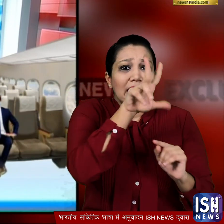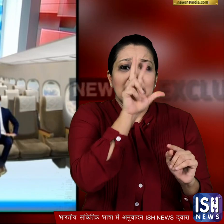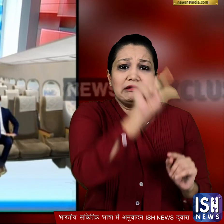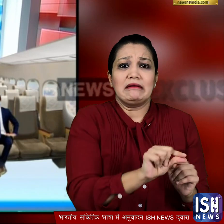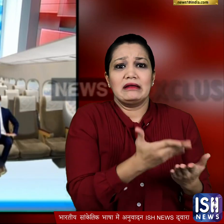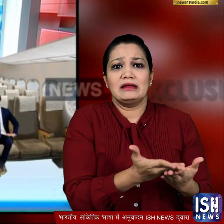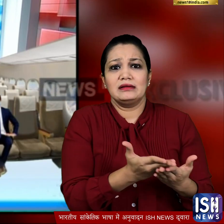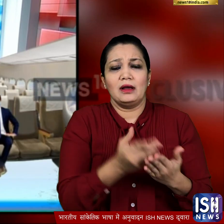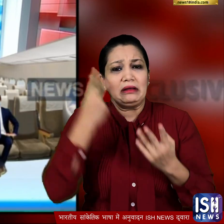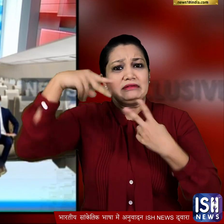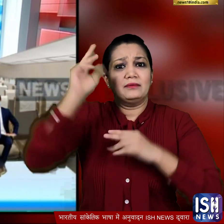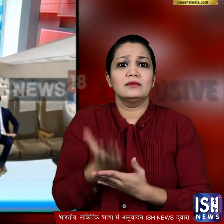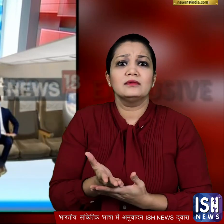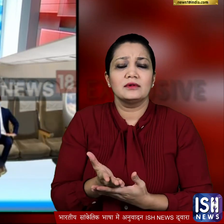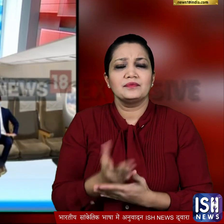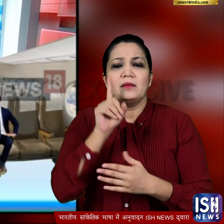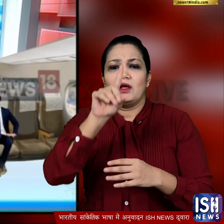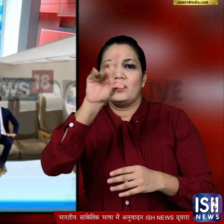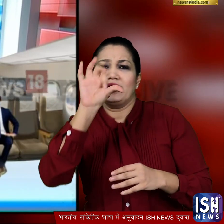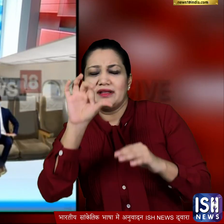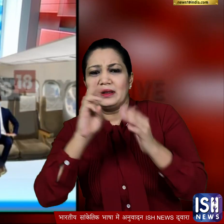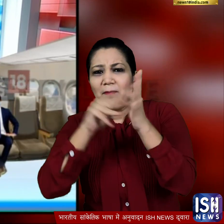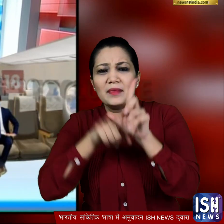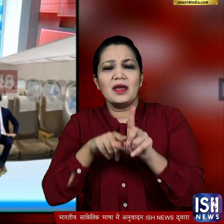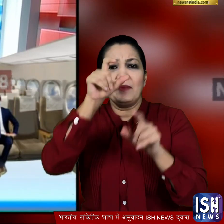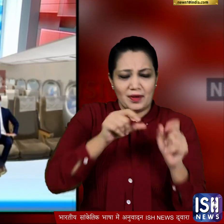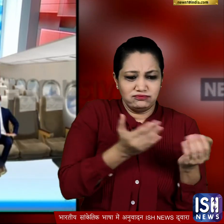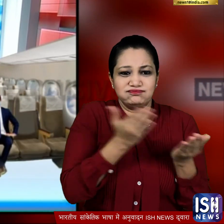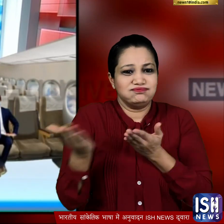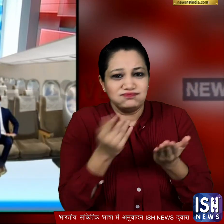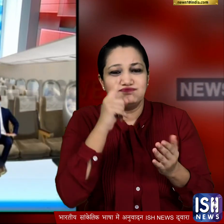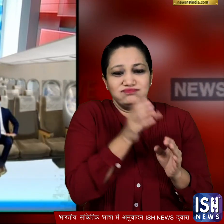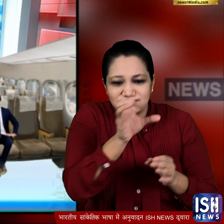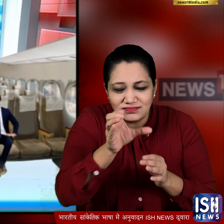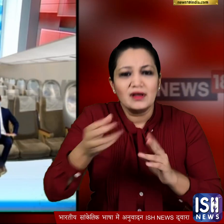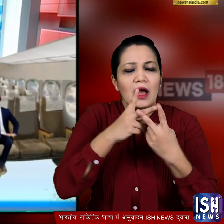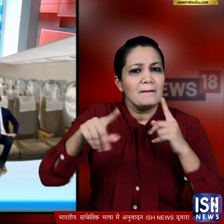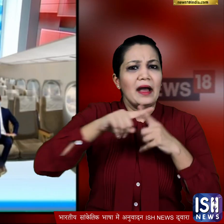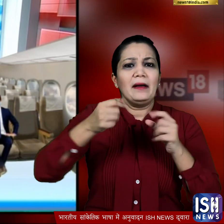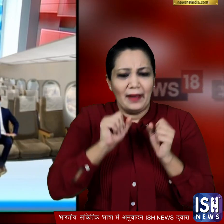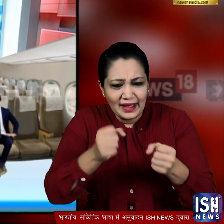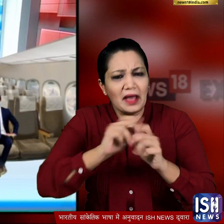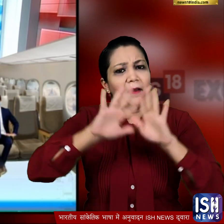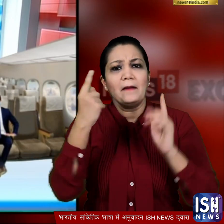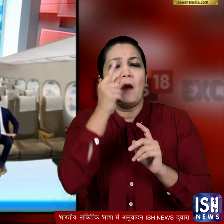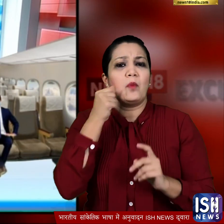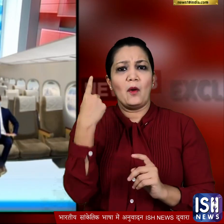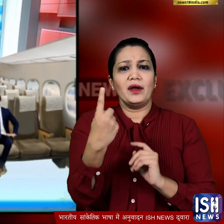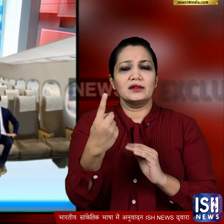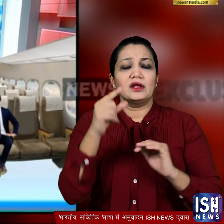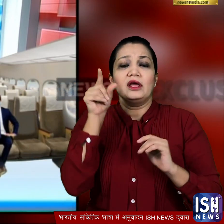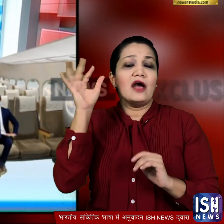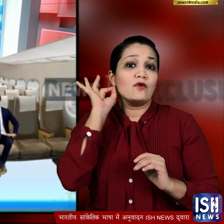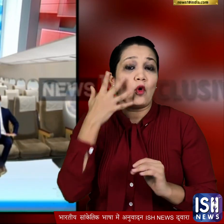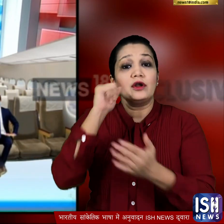से कई गुना ज्यादा था। लेकिन 19 मई को इस विमान में क्रू मेंबर और भावेश जावेरी के सिवा कोई और यात्री नहीं था। भावेश के